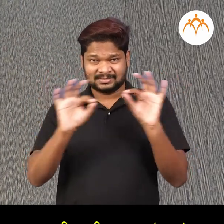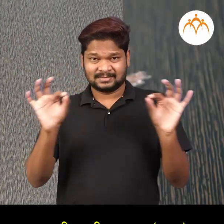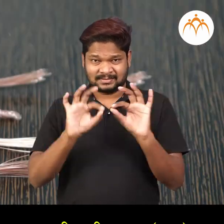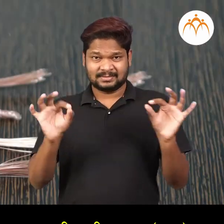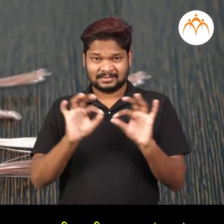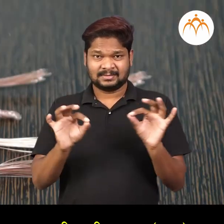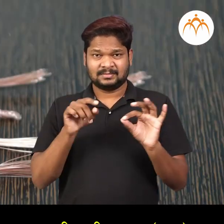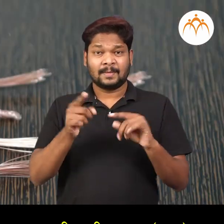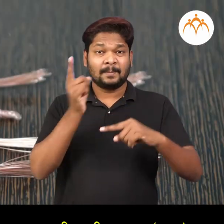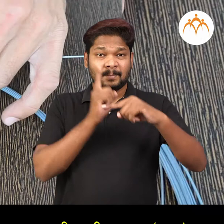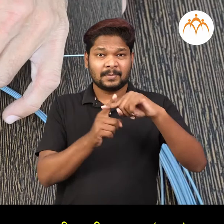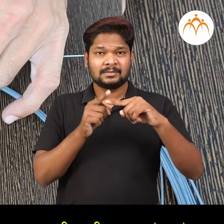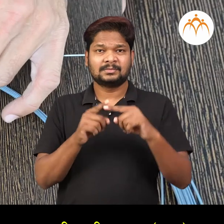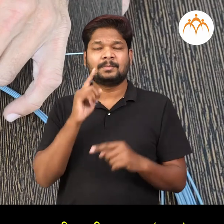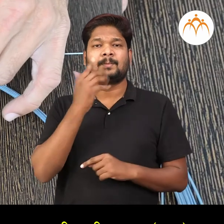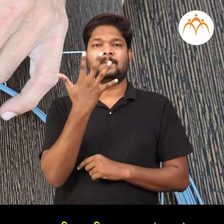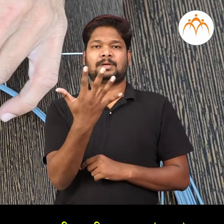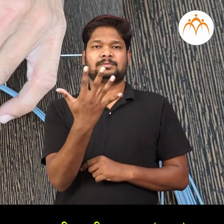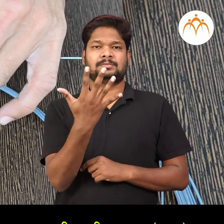पार्ट सेंटीमीटर